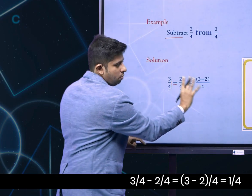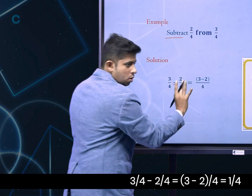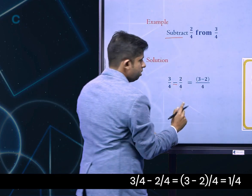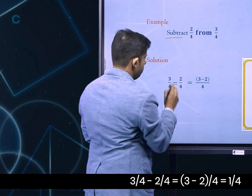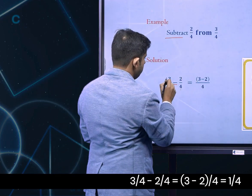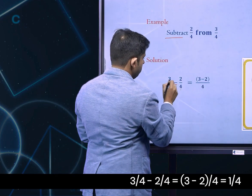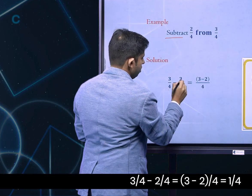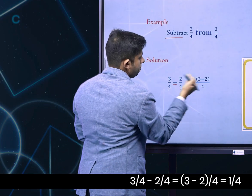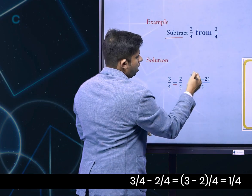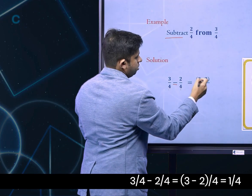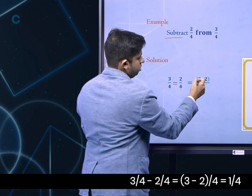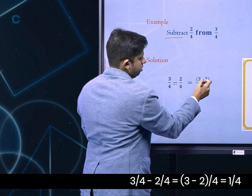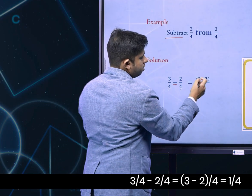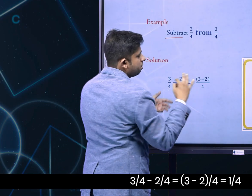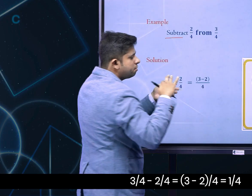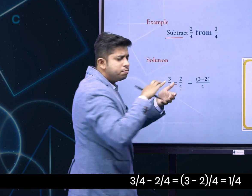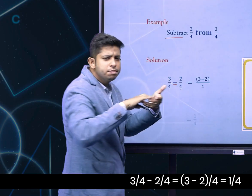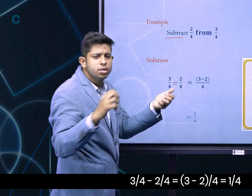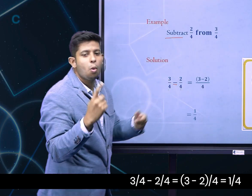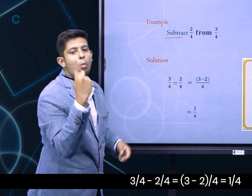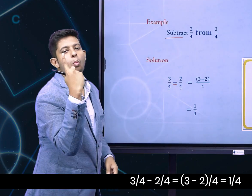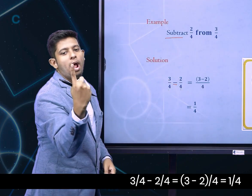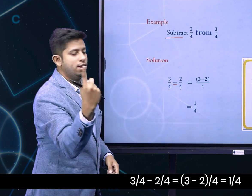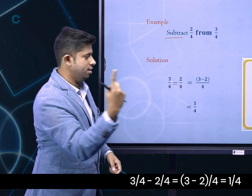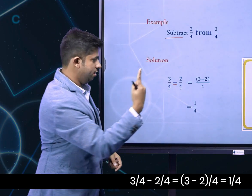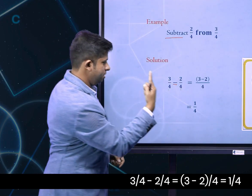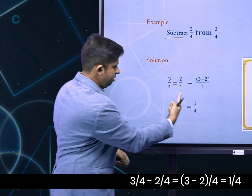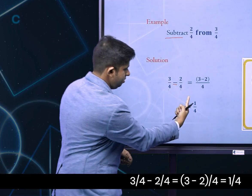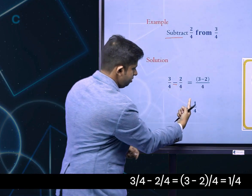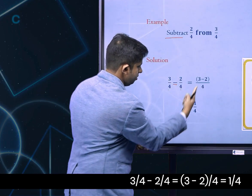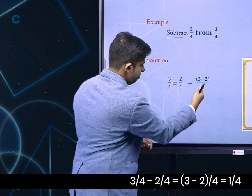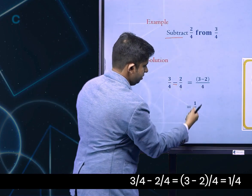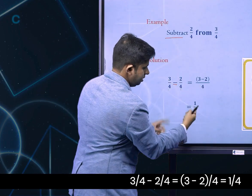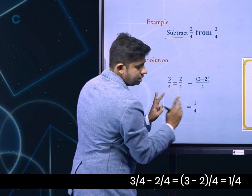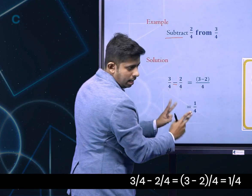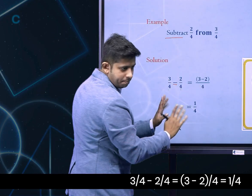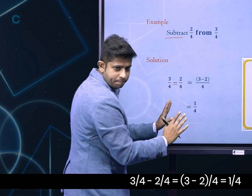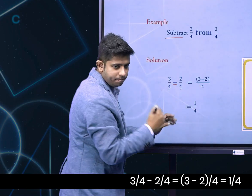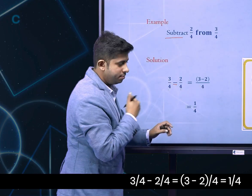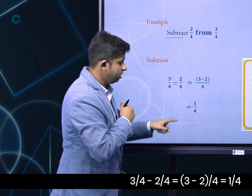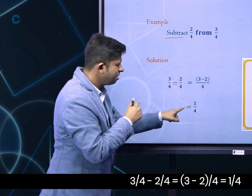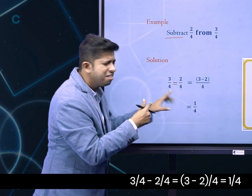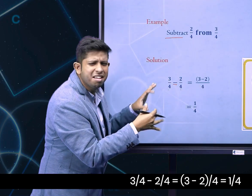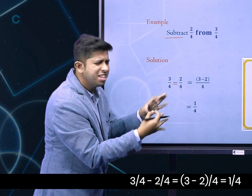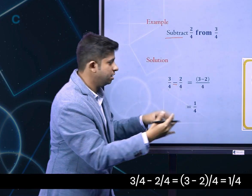(3/4 वजा 2/4 बरोबर कंसामध्ये 3 वजा 2/4